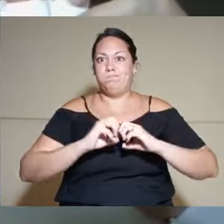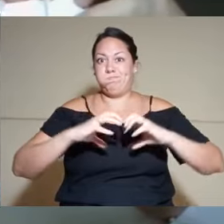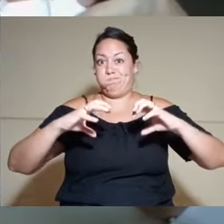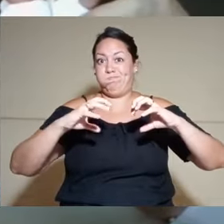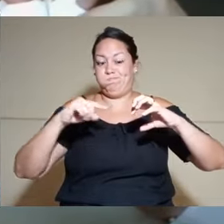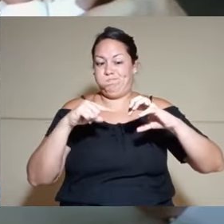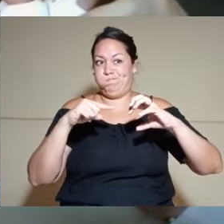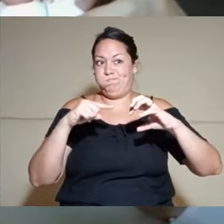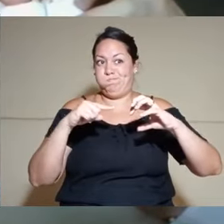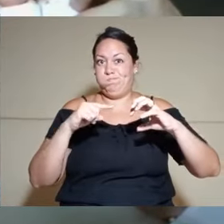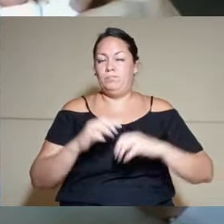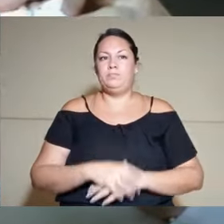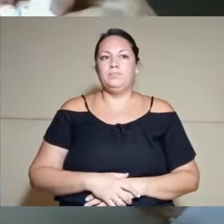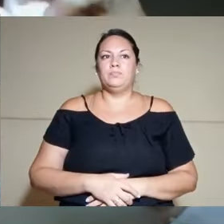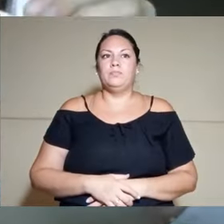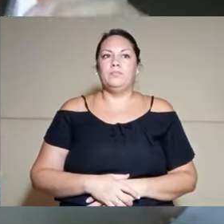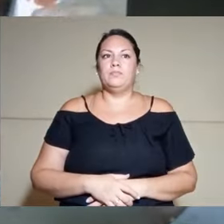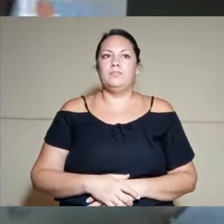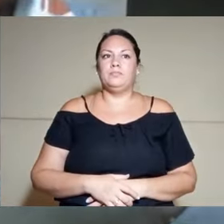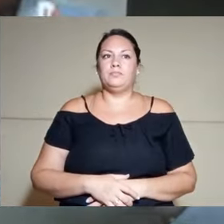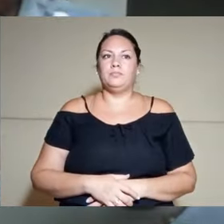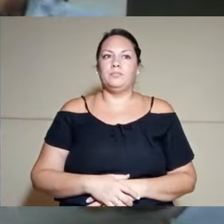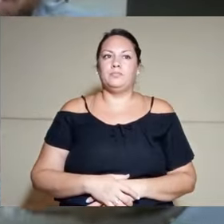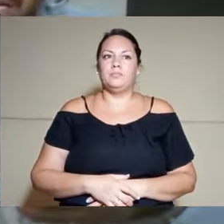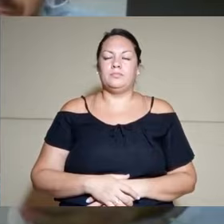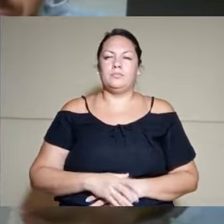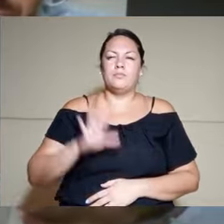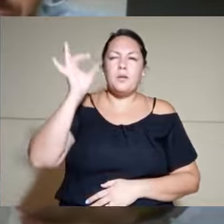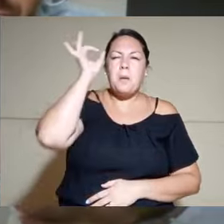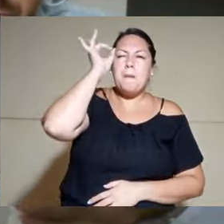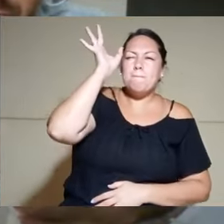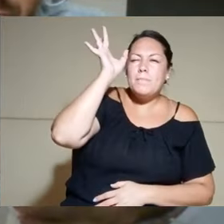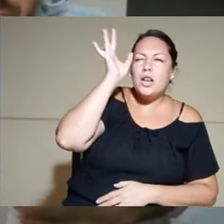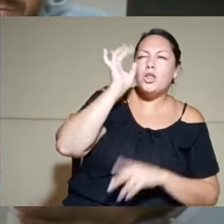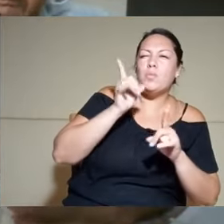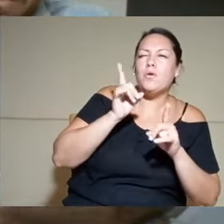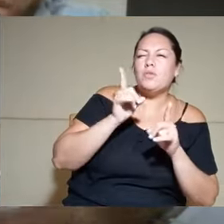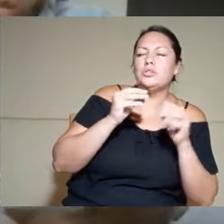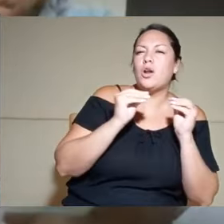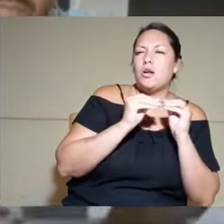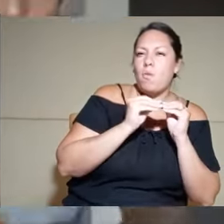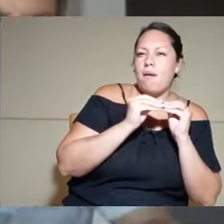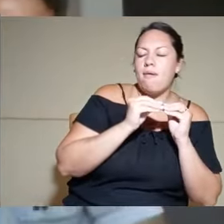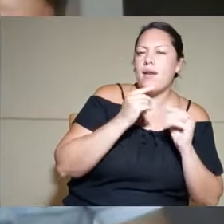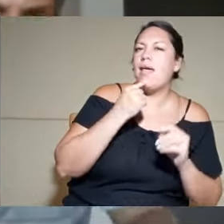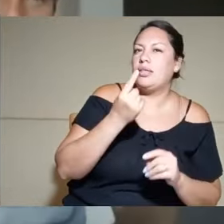Del bulbo raquídeo luego se abre, se ensancha, y aparece una estructura. Sí.